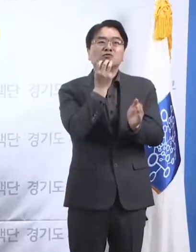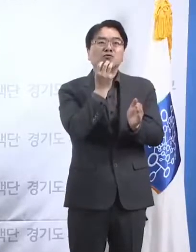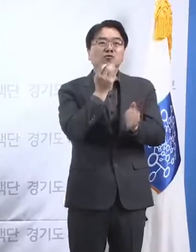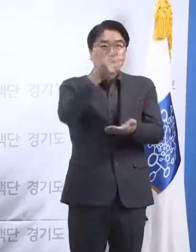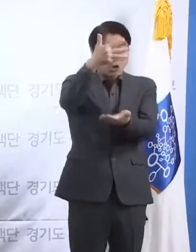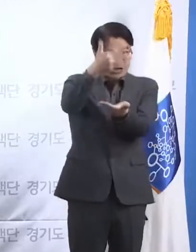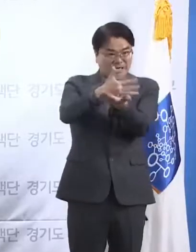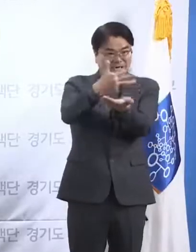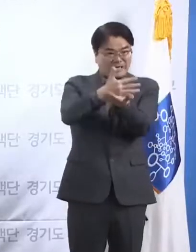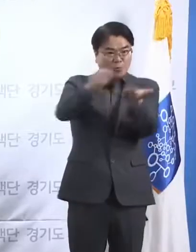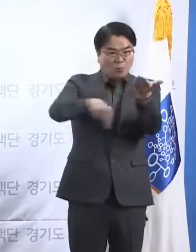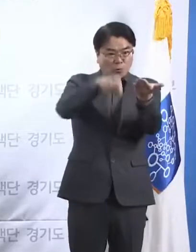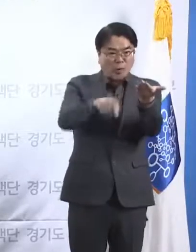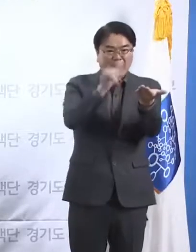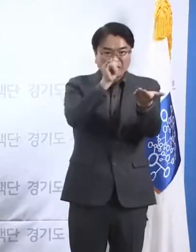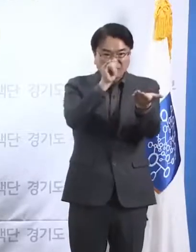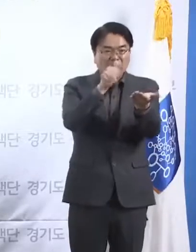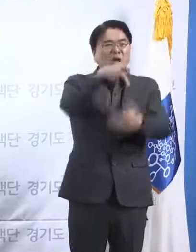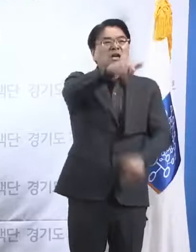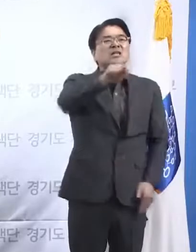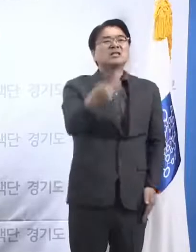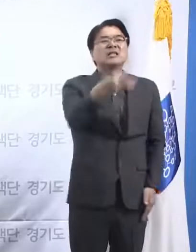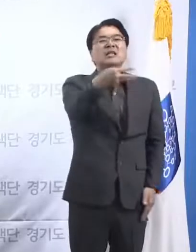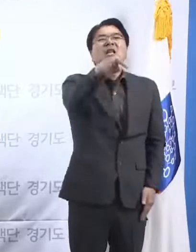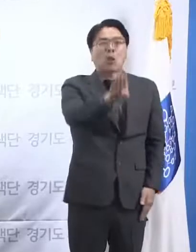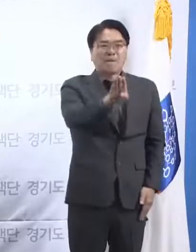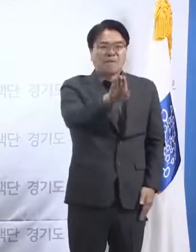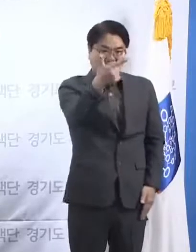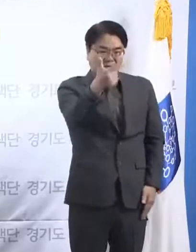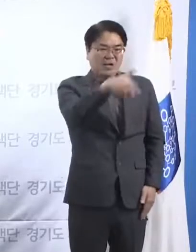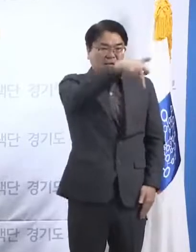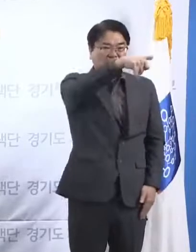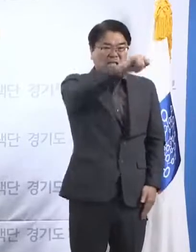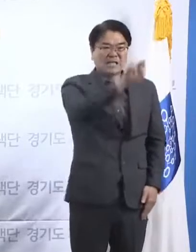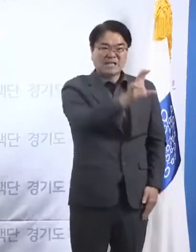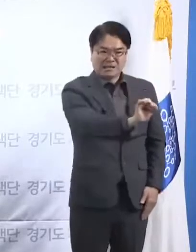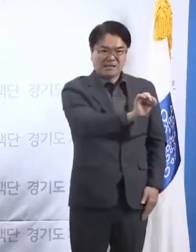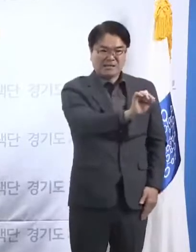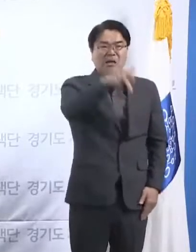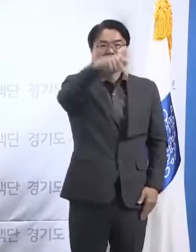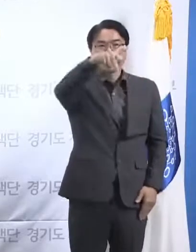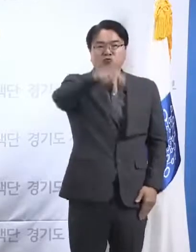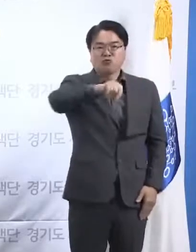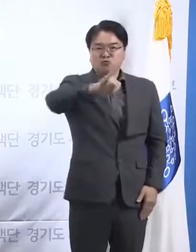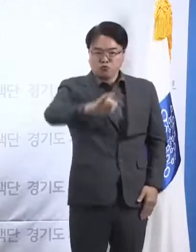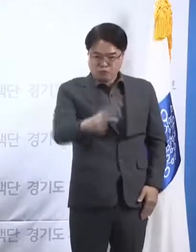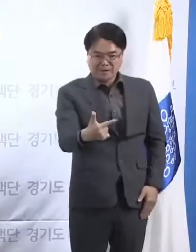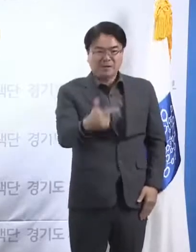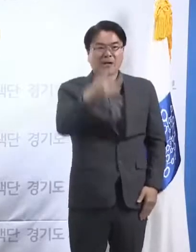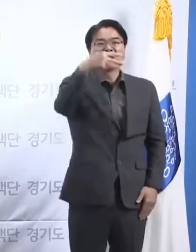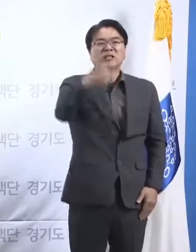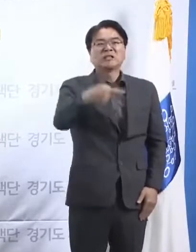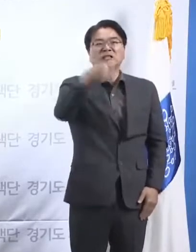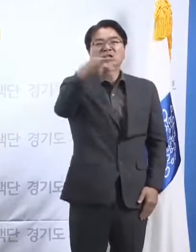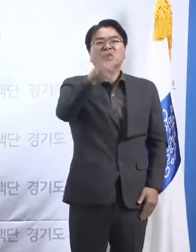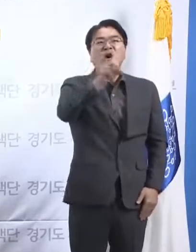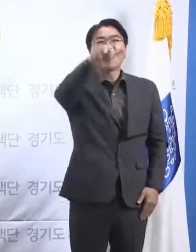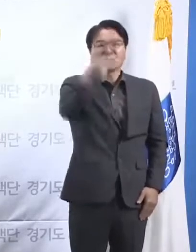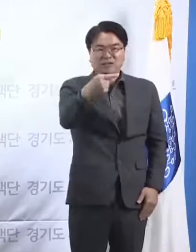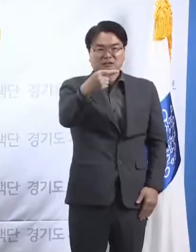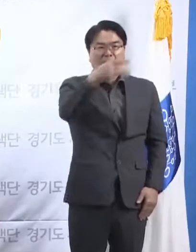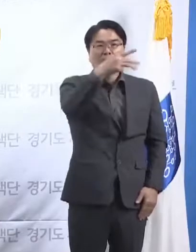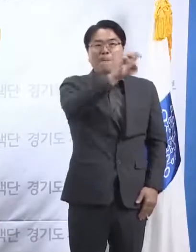용산구 이태원동 소재의 6개 클럽, 킹클럽, 퀸클럽, 트렁크,